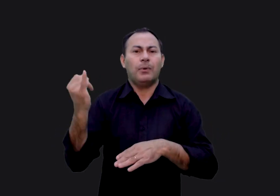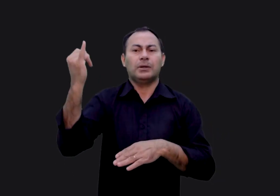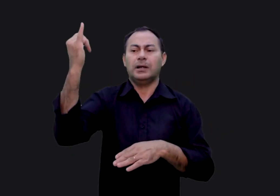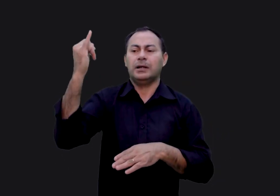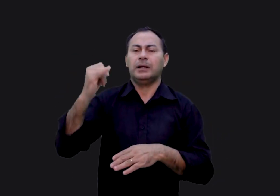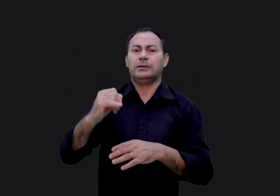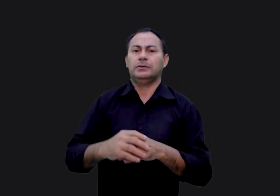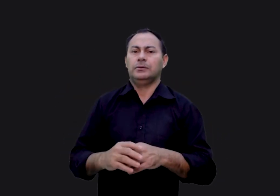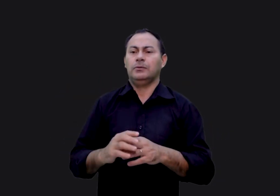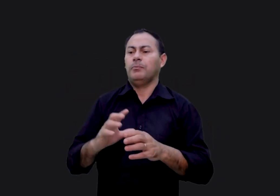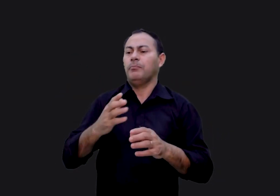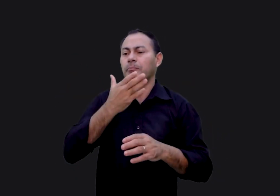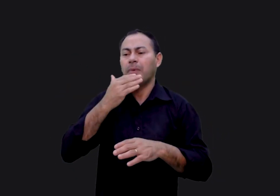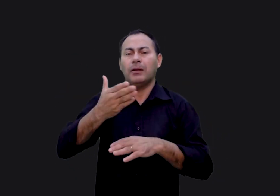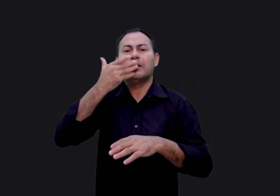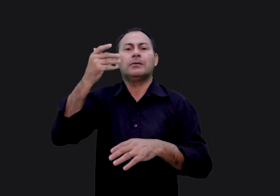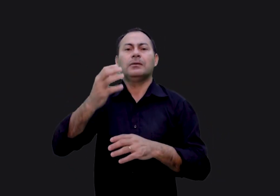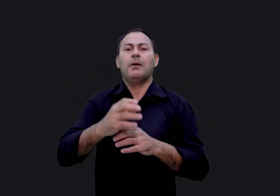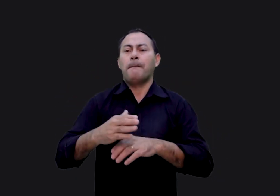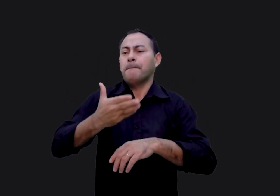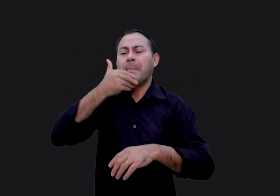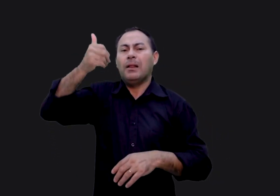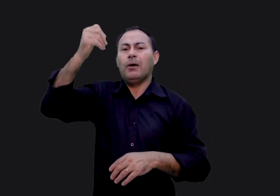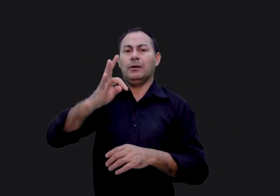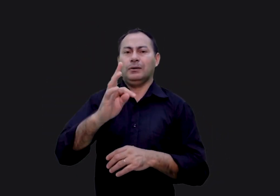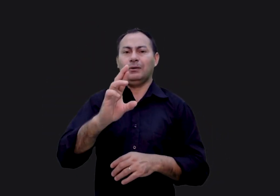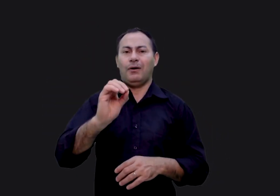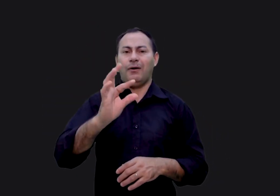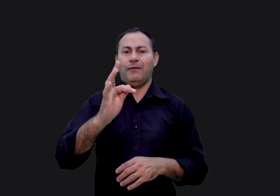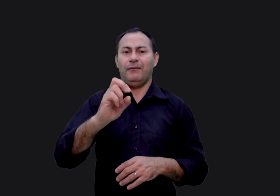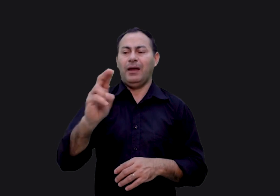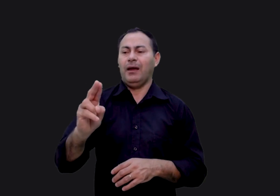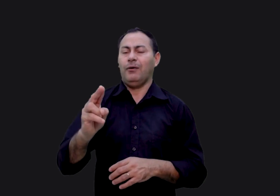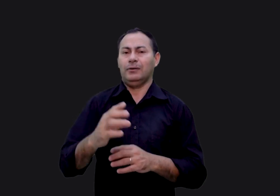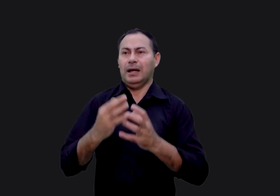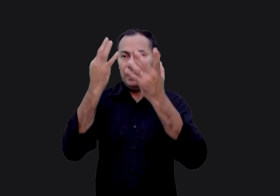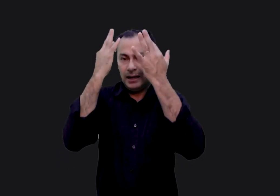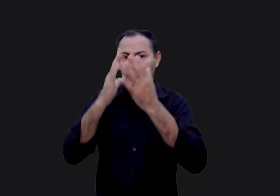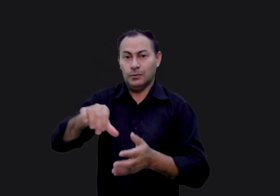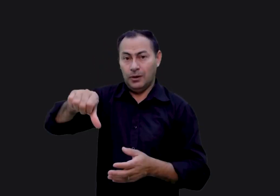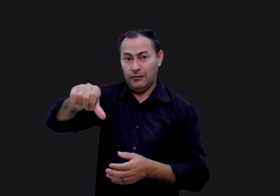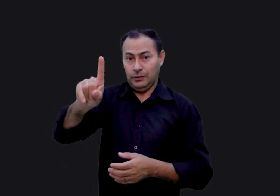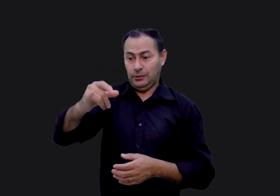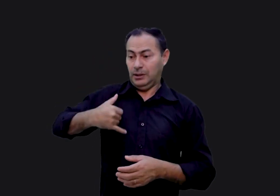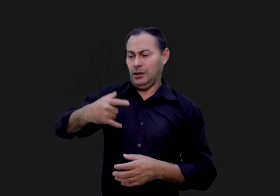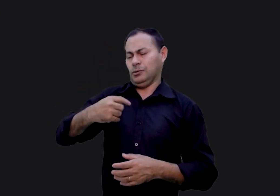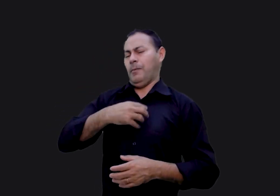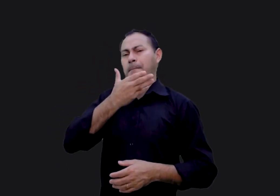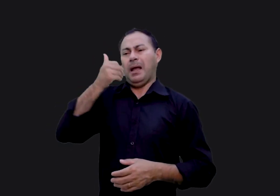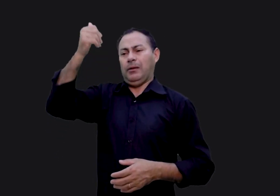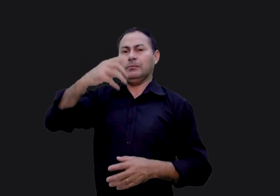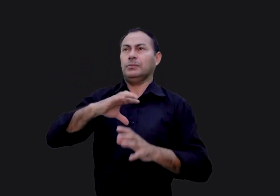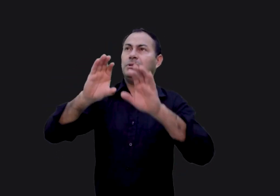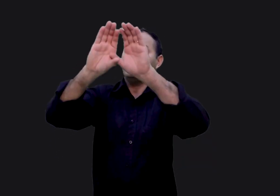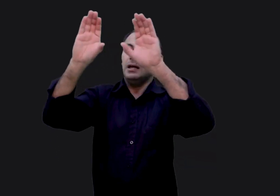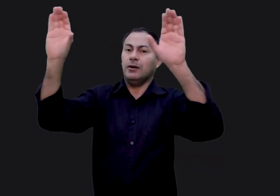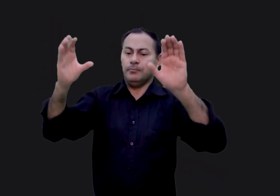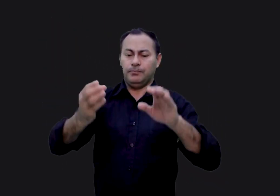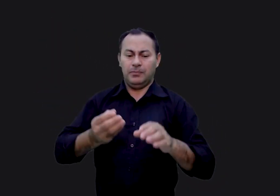maior troféu da graça. O que tinha 91 anos disse, eu sou o maior troféu da graça no céu.